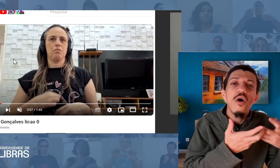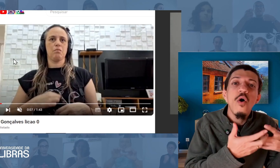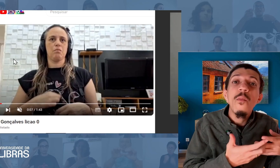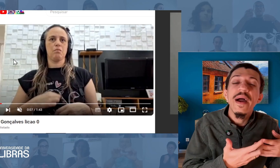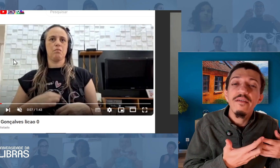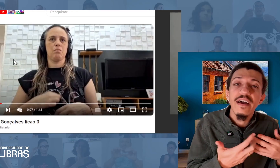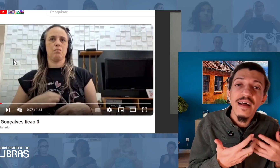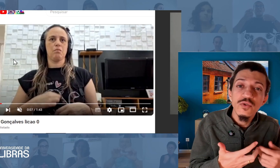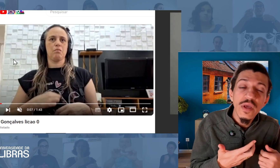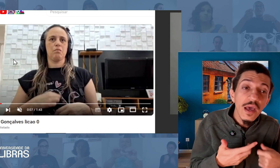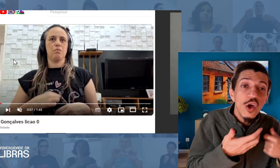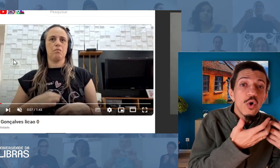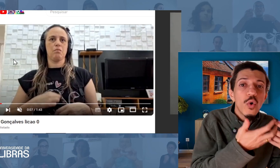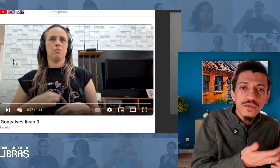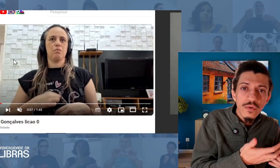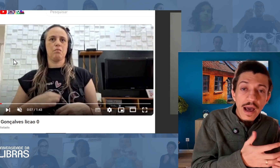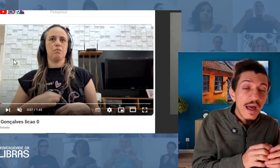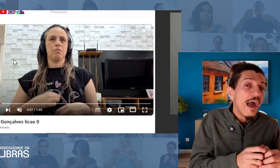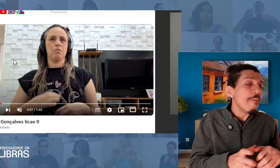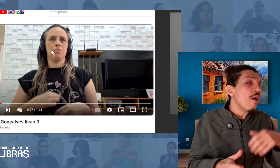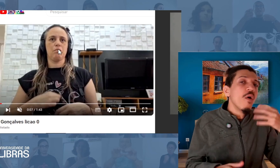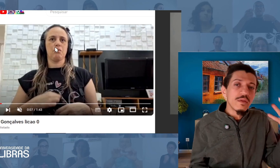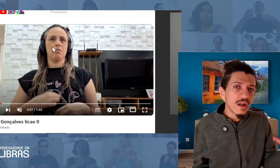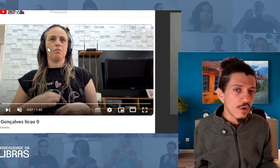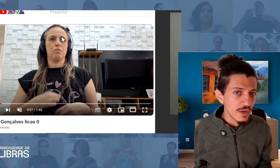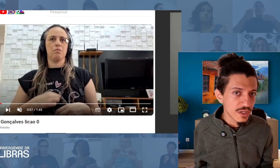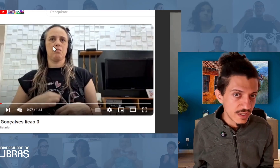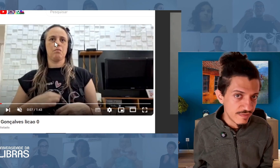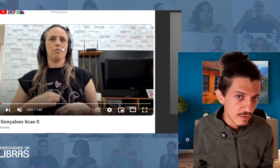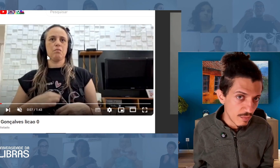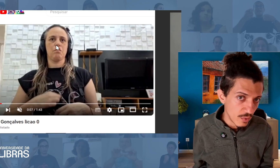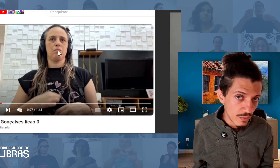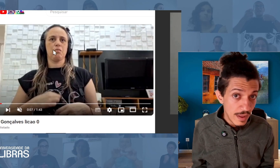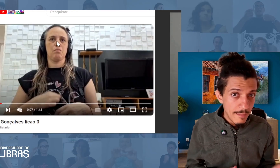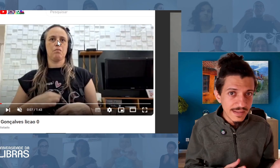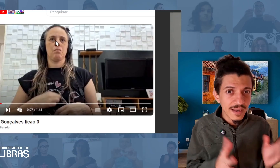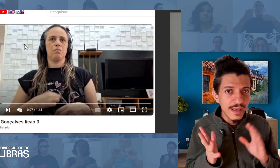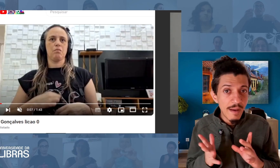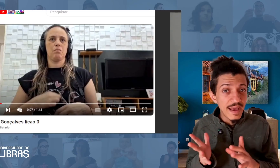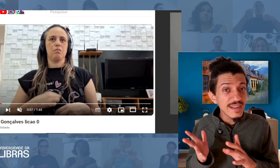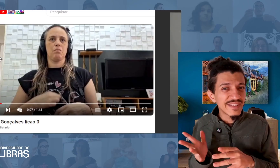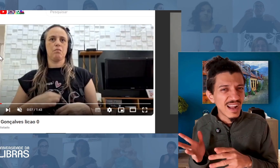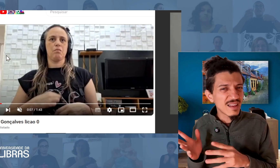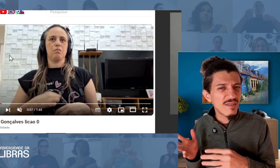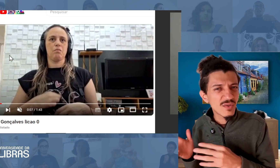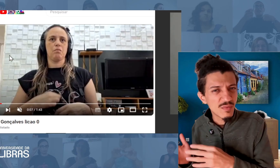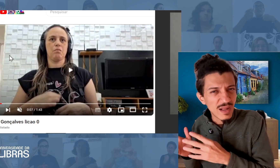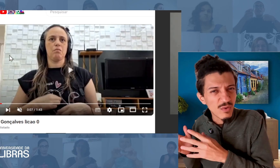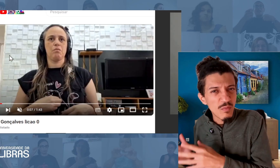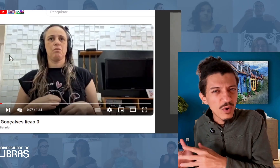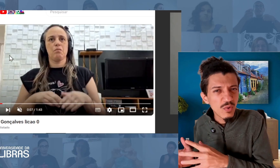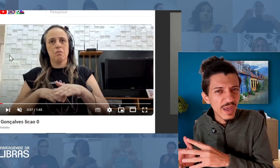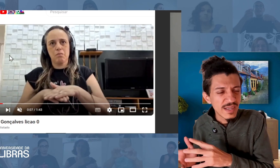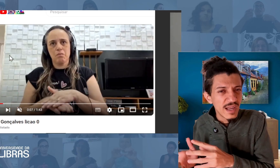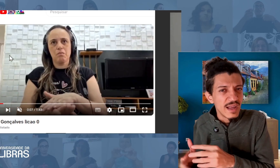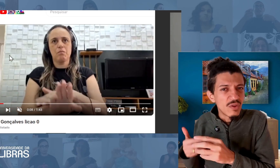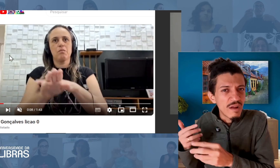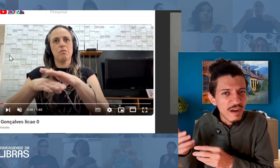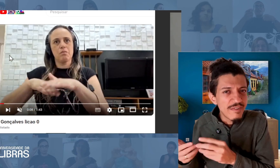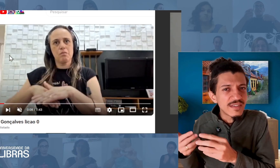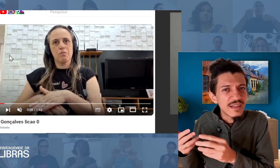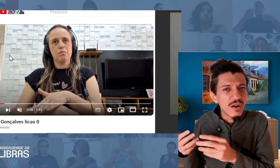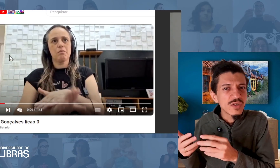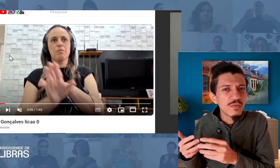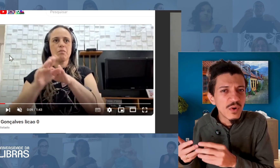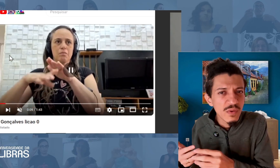uma roupa é, na verdade, o quê? Costurar. É uma outra lógica de ver o mundo. Mas aqui a mente dela estava acostumada com o português. Então ela